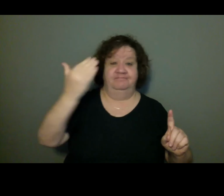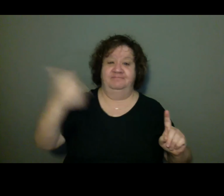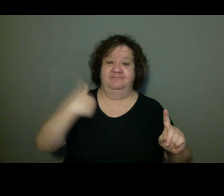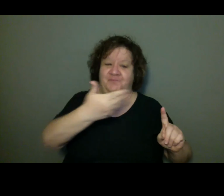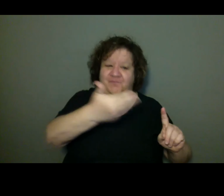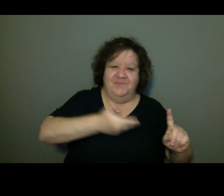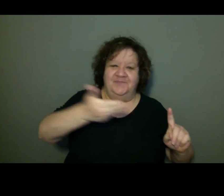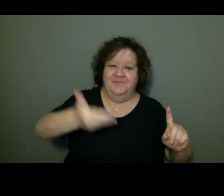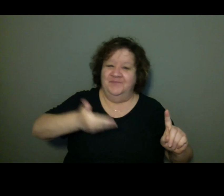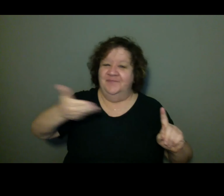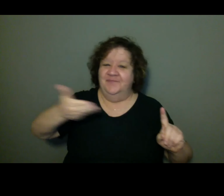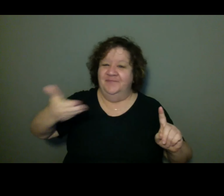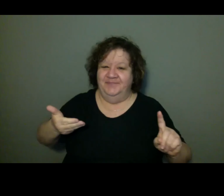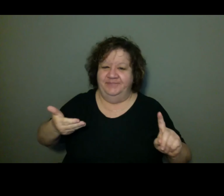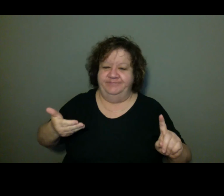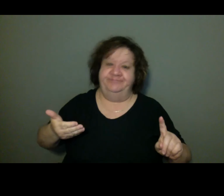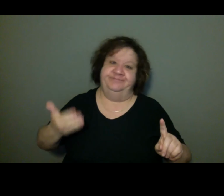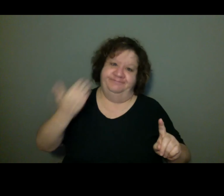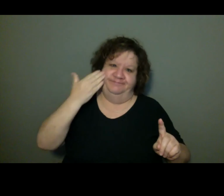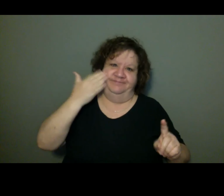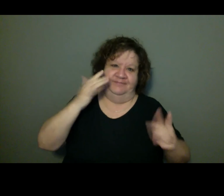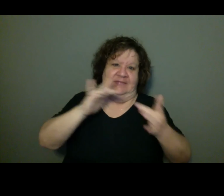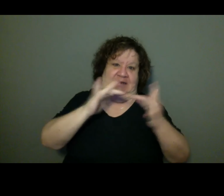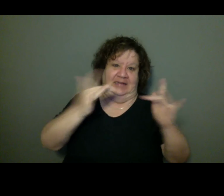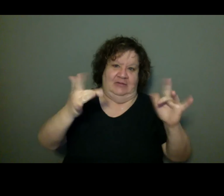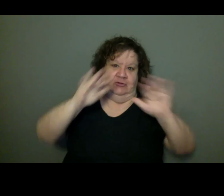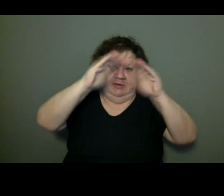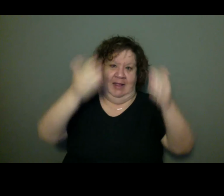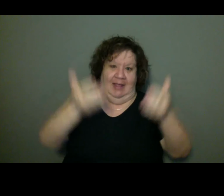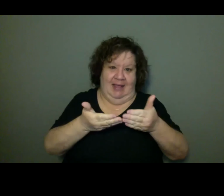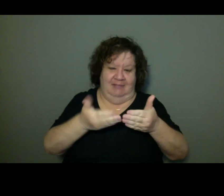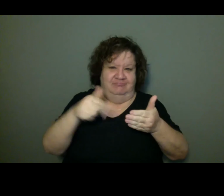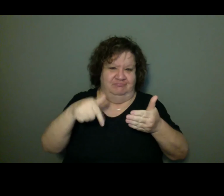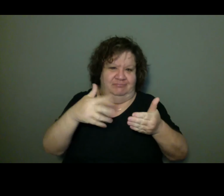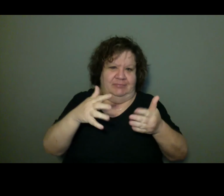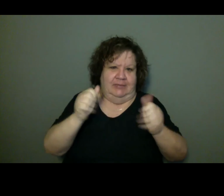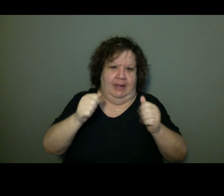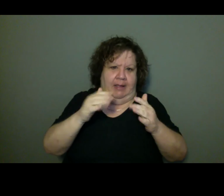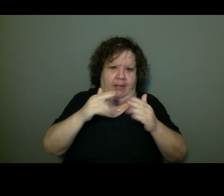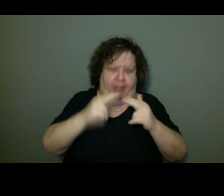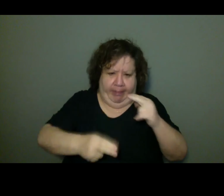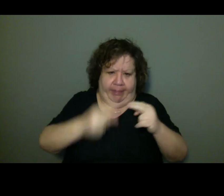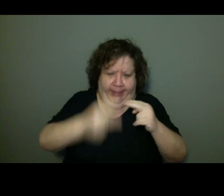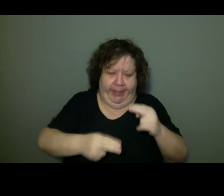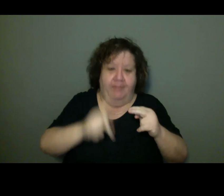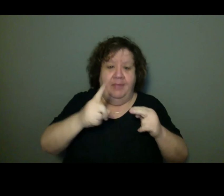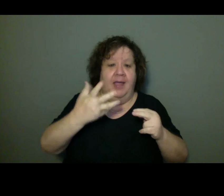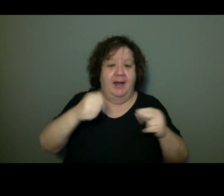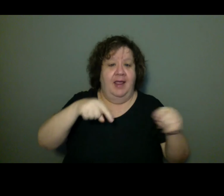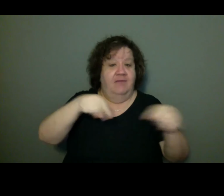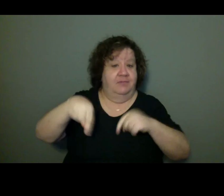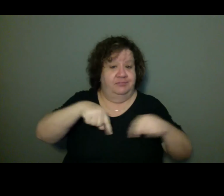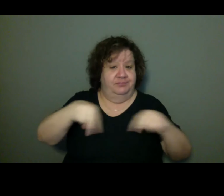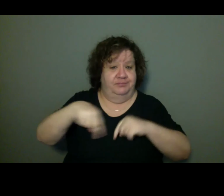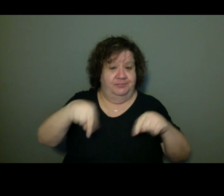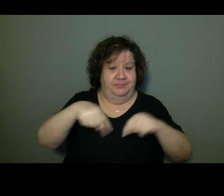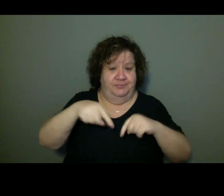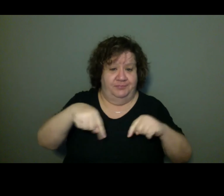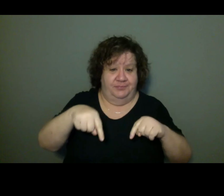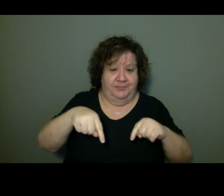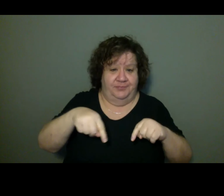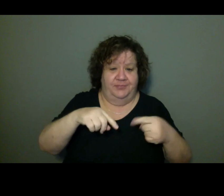Hãy bỏ lỡ những video hấp dẫn kênh La School Để không bỏ lỡ những video Hãy subscribe